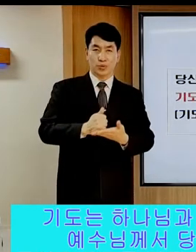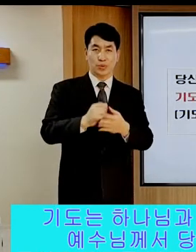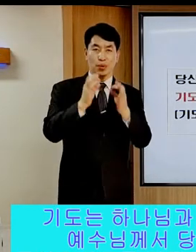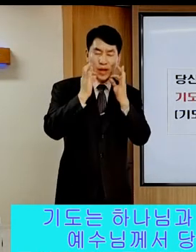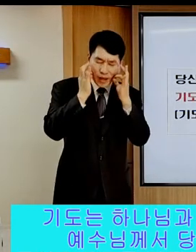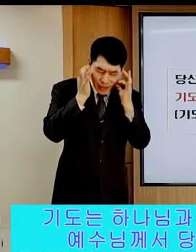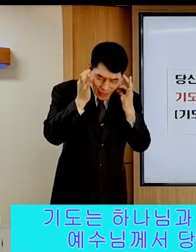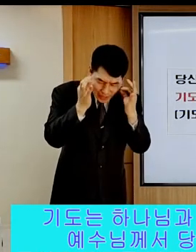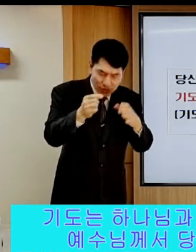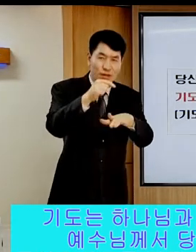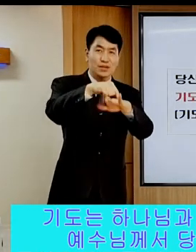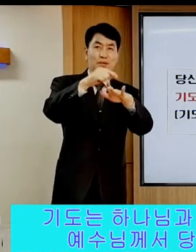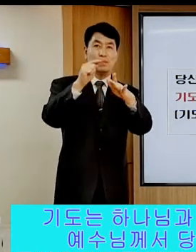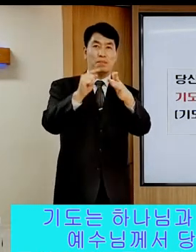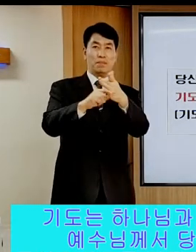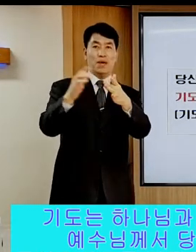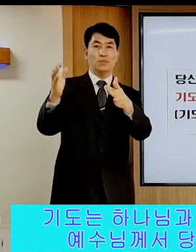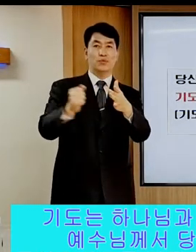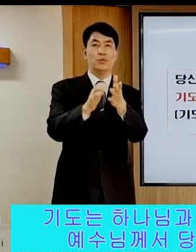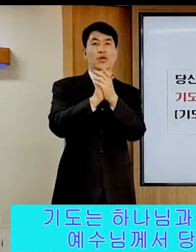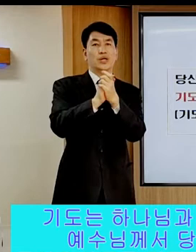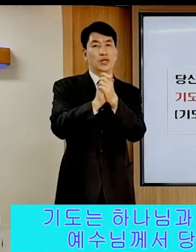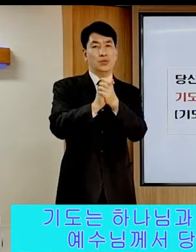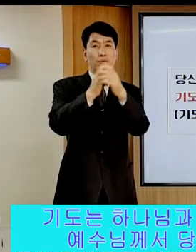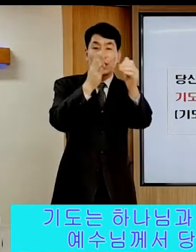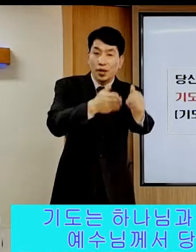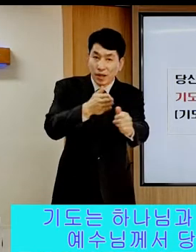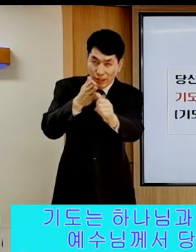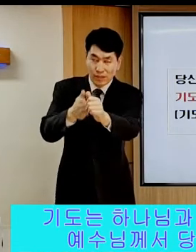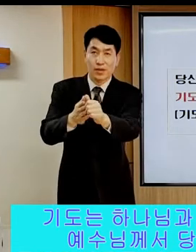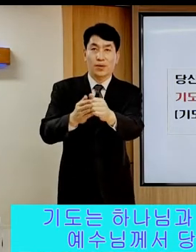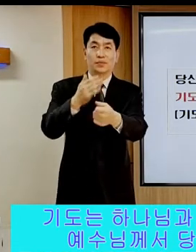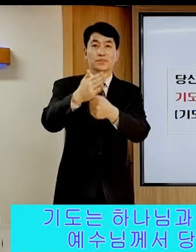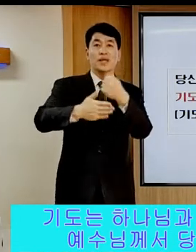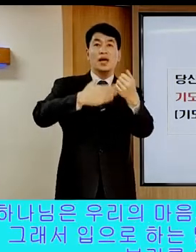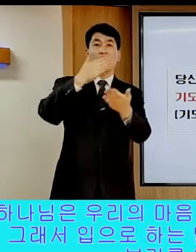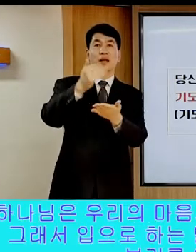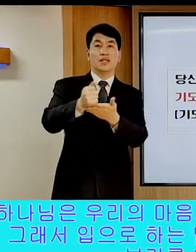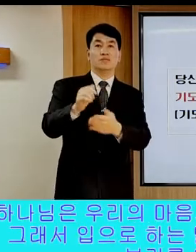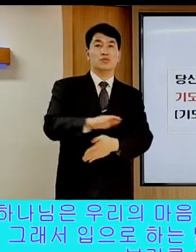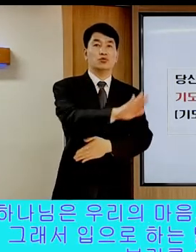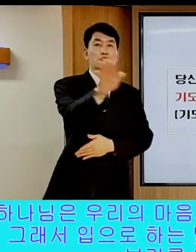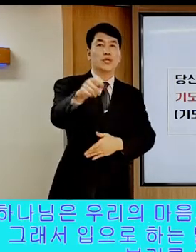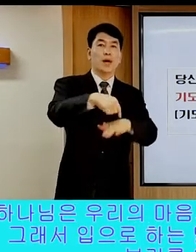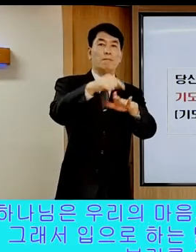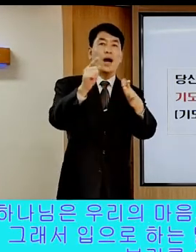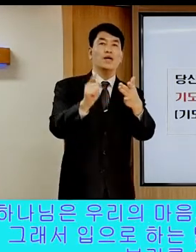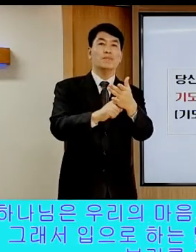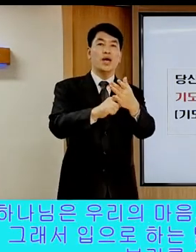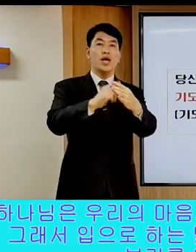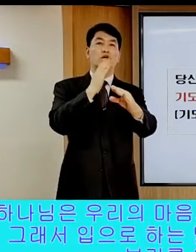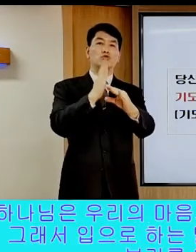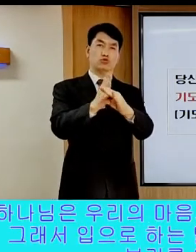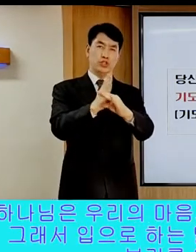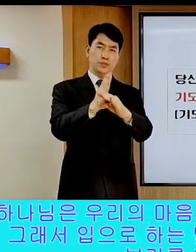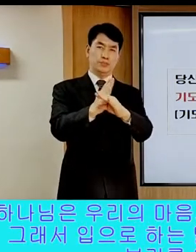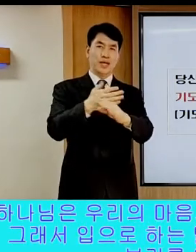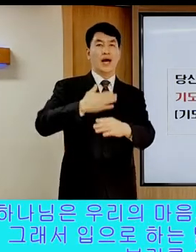들어오시도록 간절한 마음으로 기도하세요. 하나님은 우리의 마음의 중심